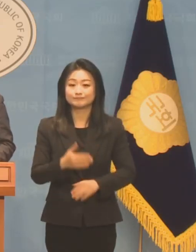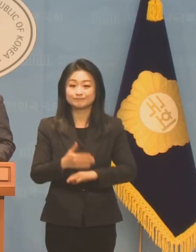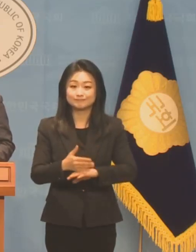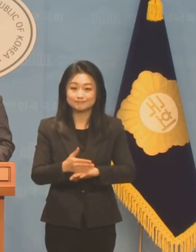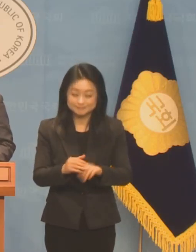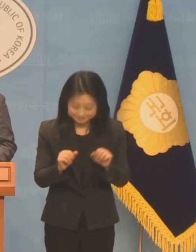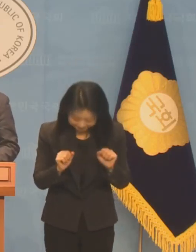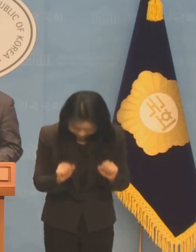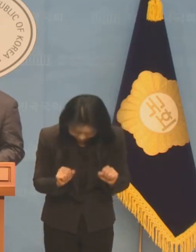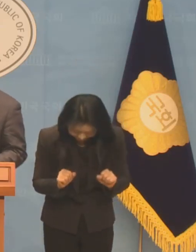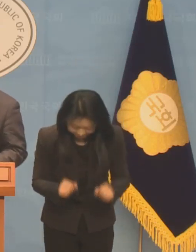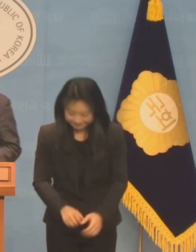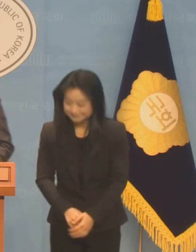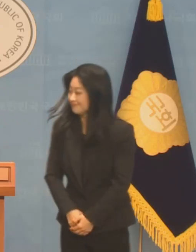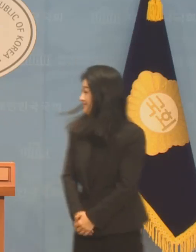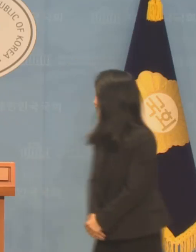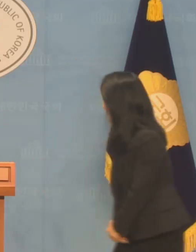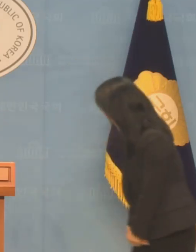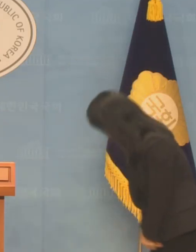마치겠습니다.